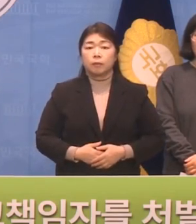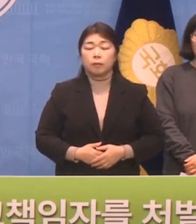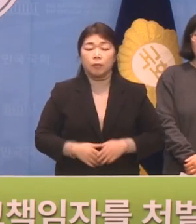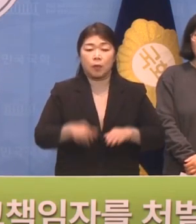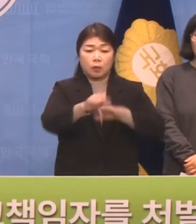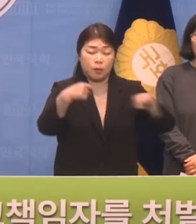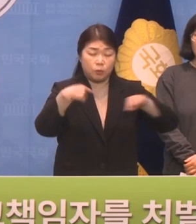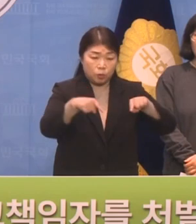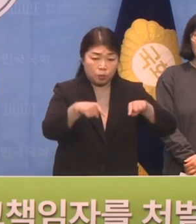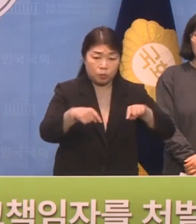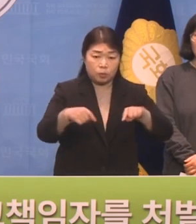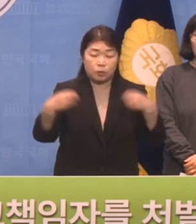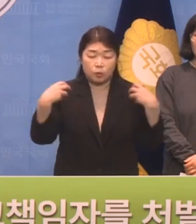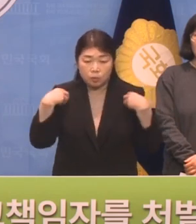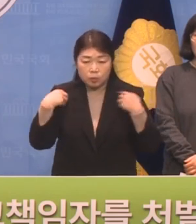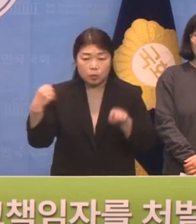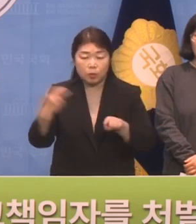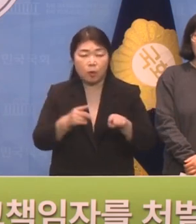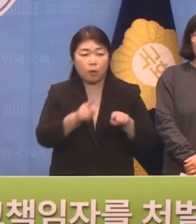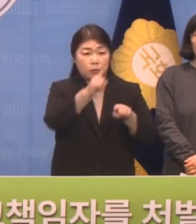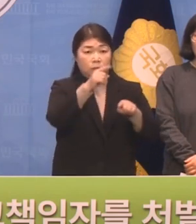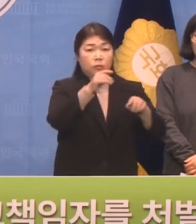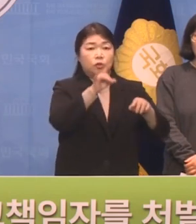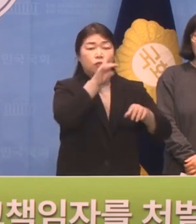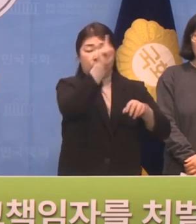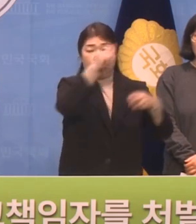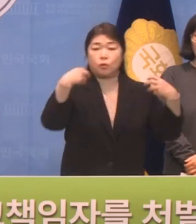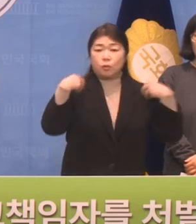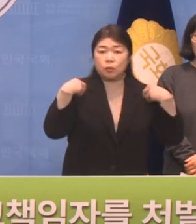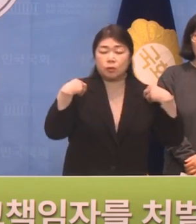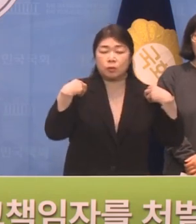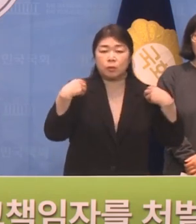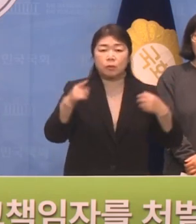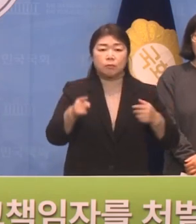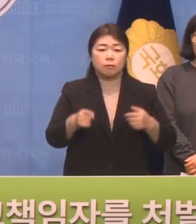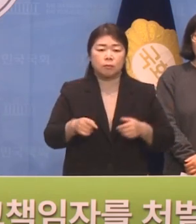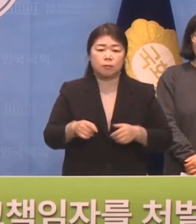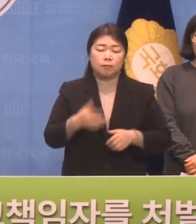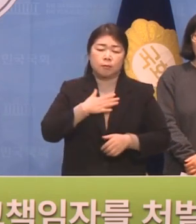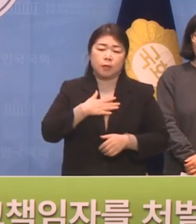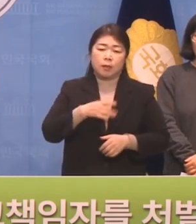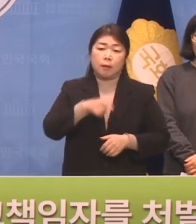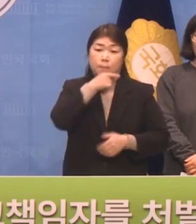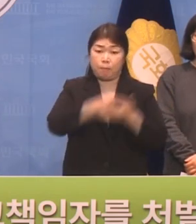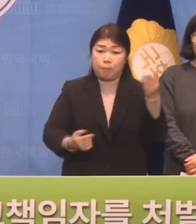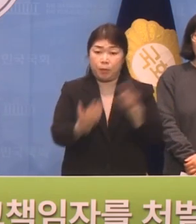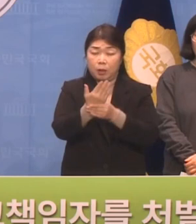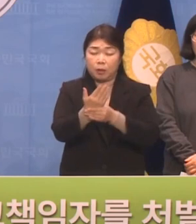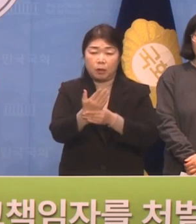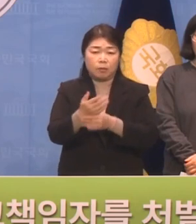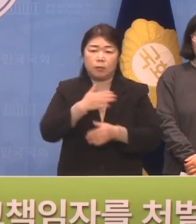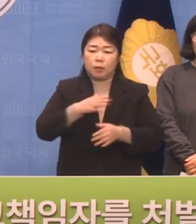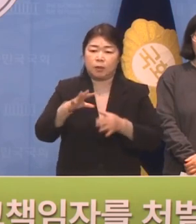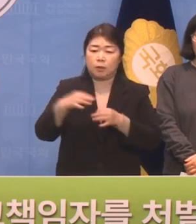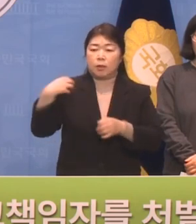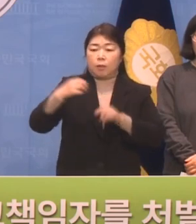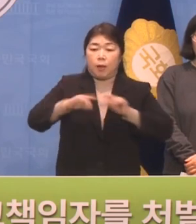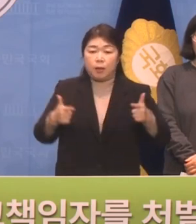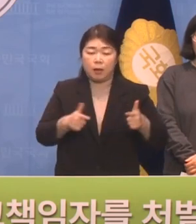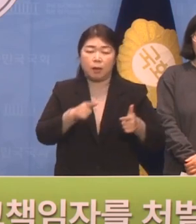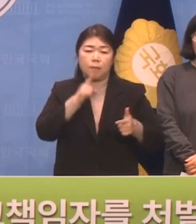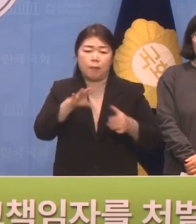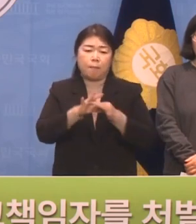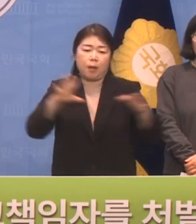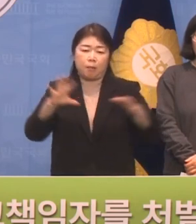지자체와 정부 당국 고위 책임자들의 책임 방기로 인하여 많은 사람들이 하루도 아침에 세상을 떠났습니다. 진상